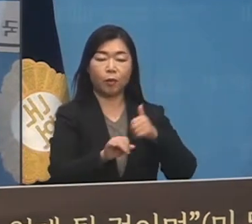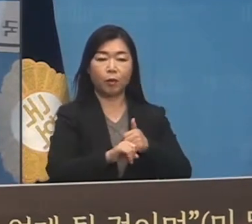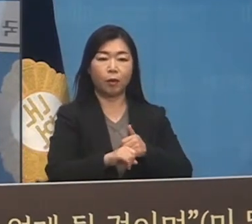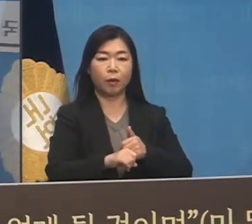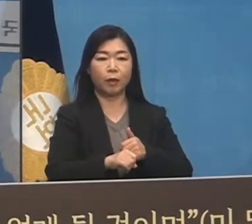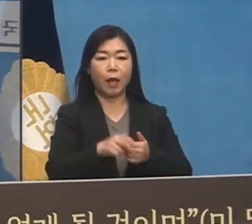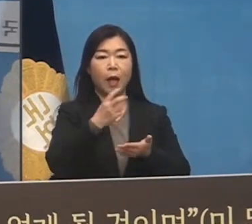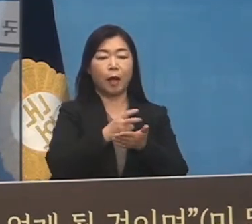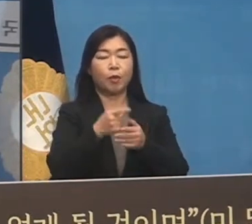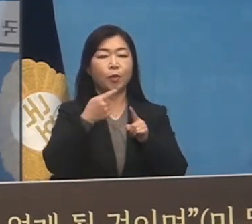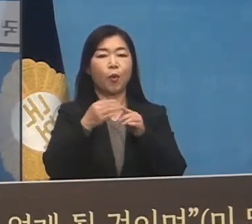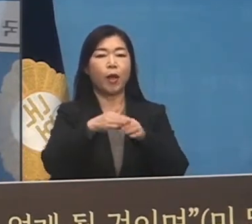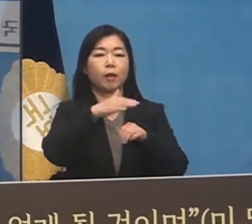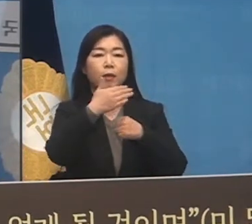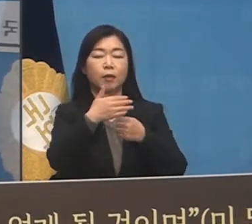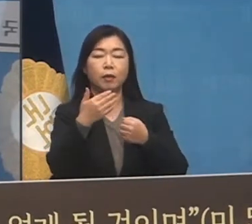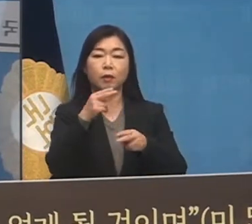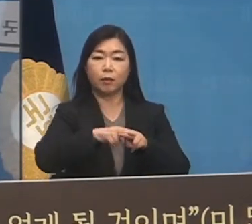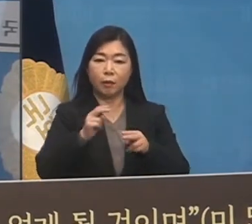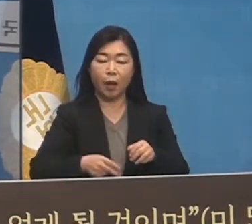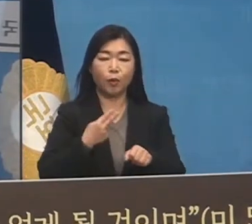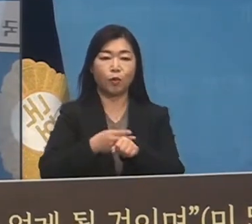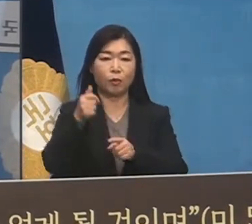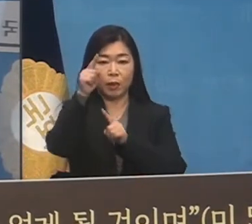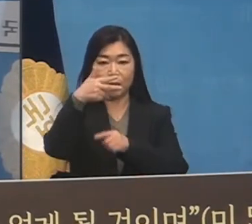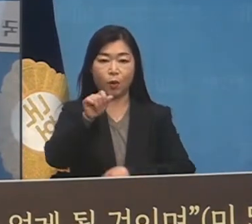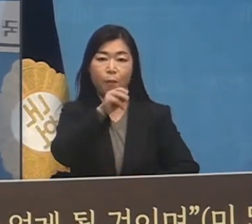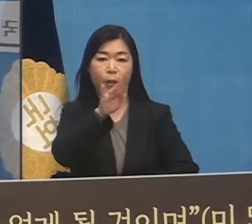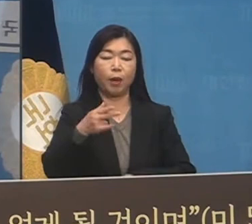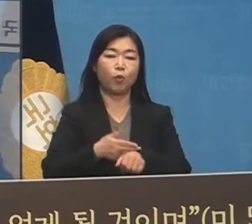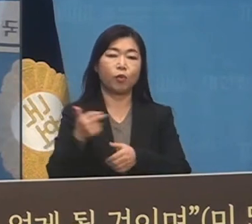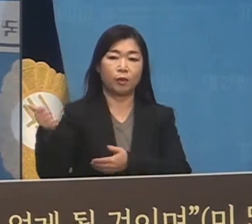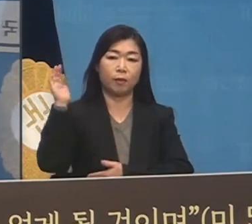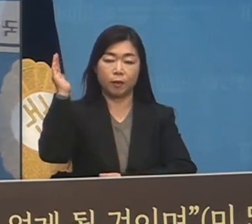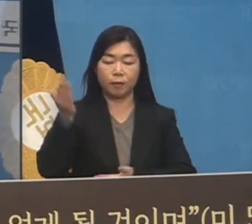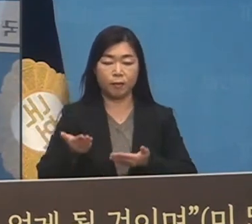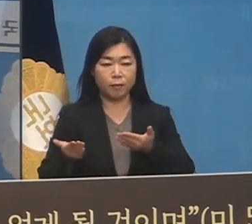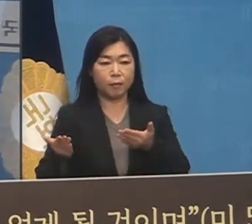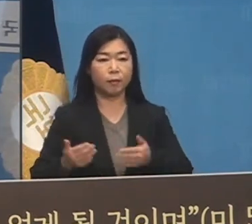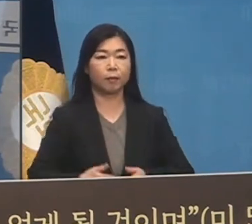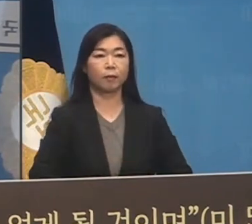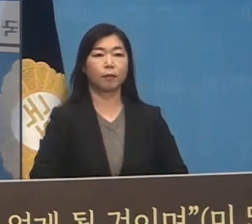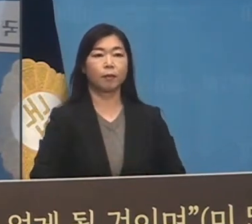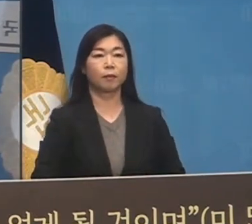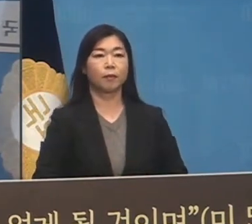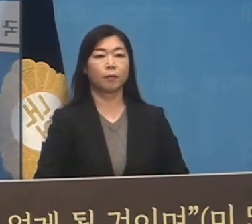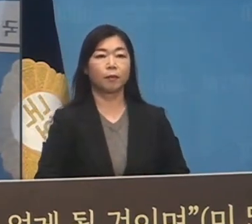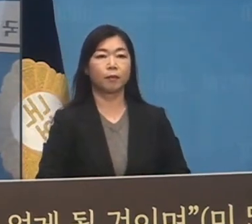감리교 신학대학 은퇴교수이신 이정배 교수님께서 진행해 주시겠습니다.